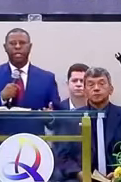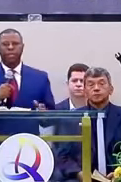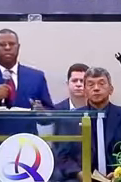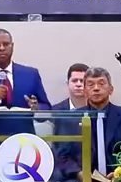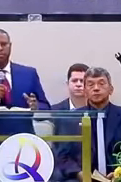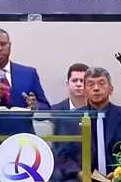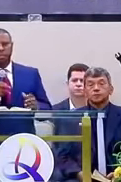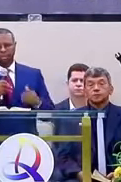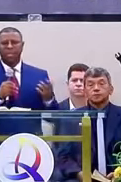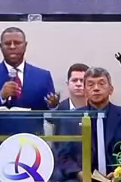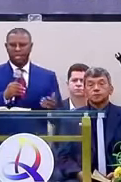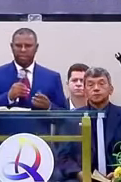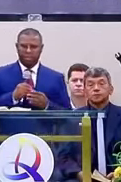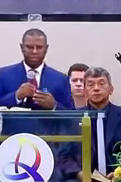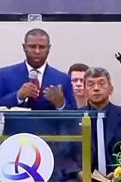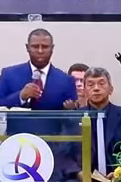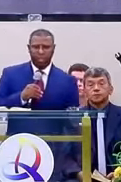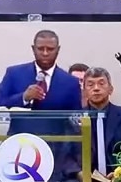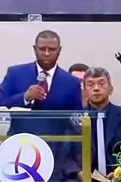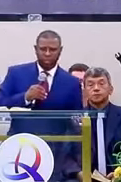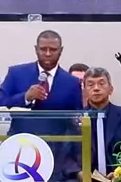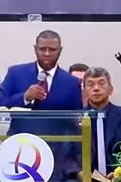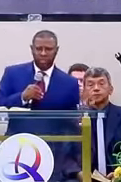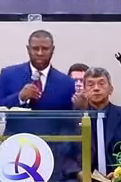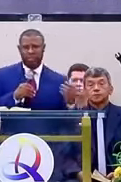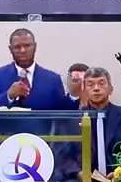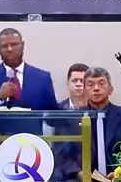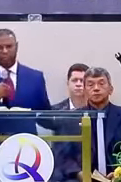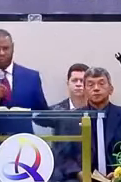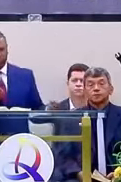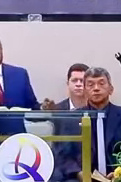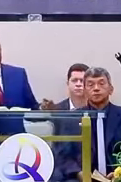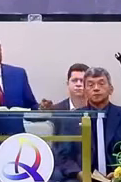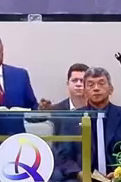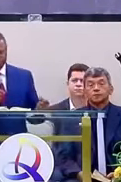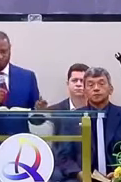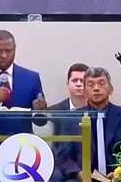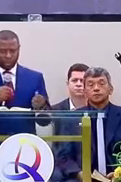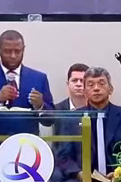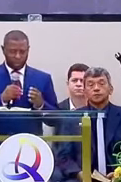As vitórias e as pelejas que nós temos nesta vida,